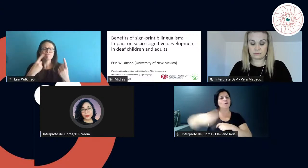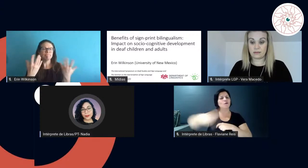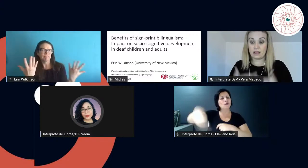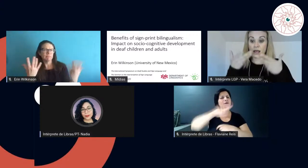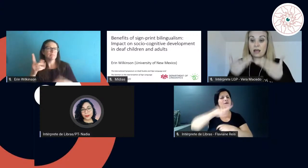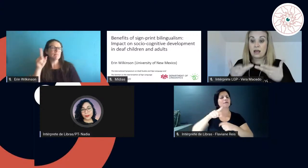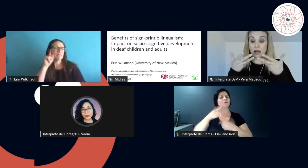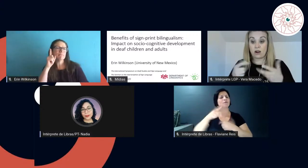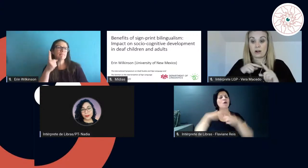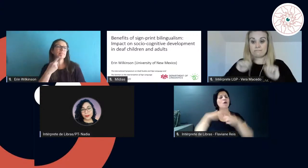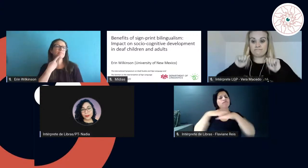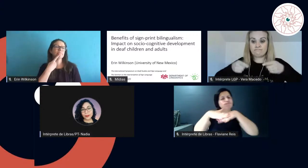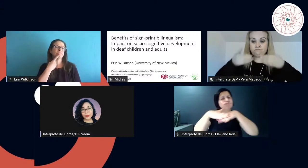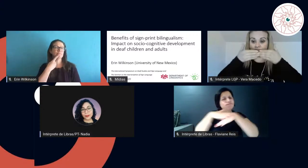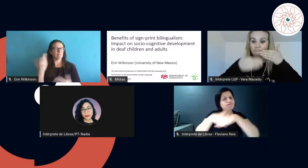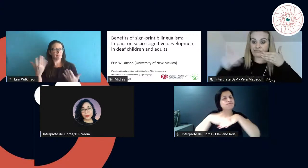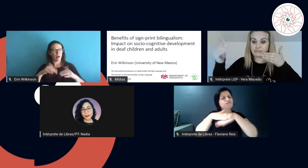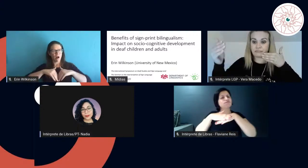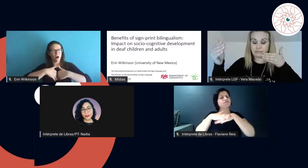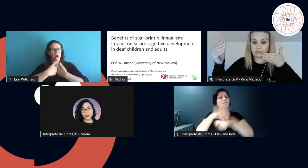Agora vamos dar